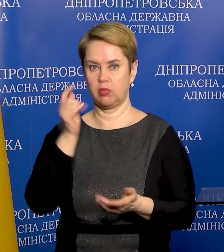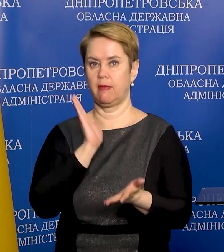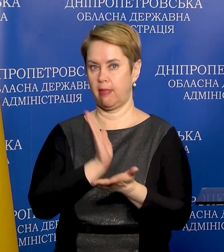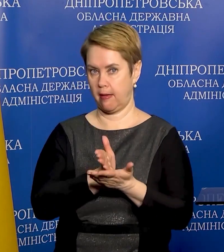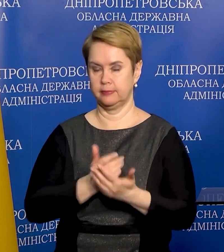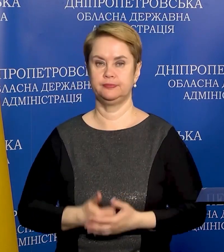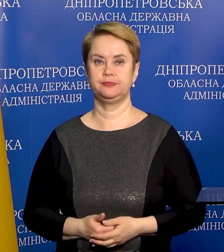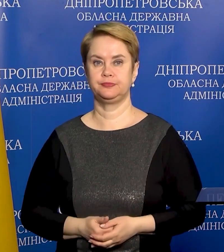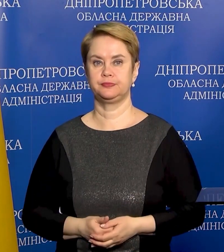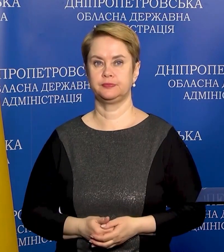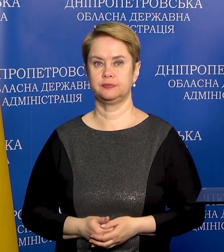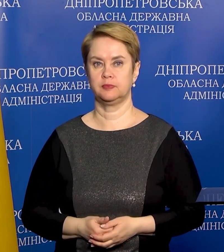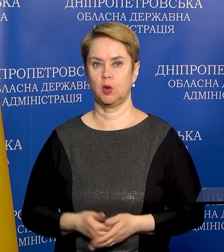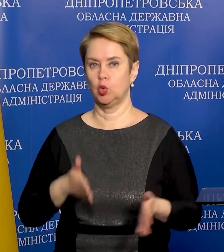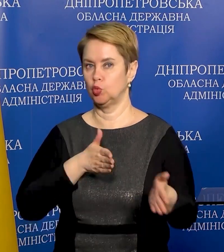вода є,